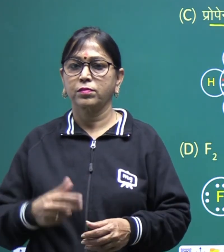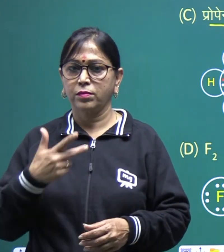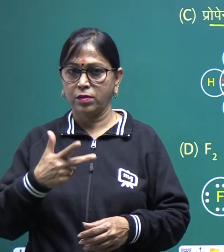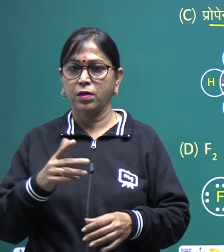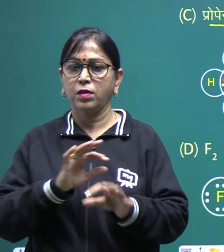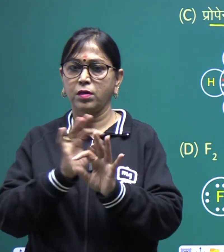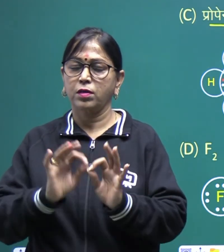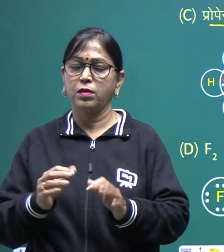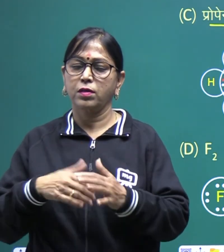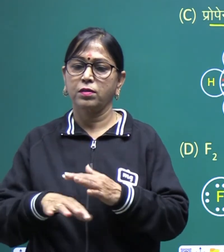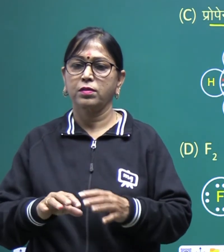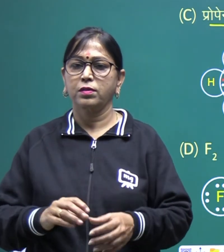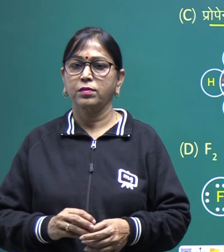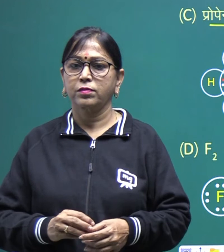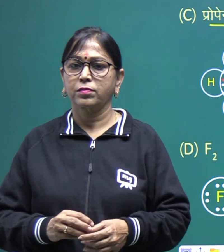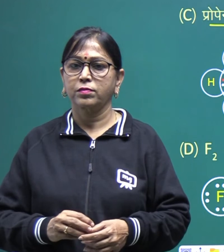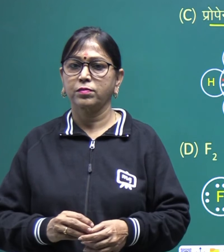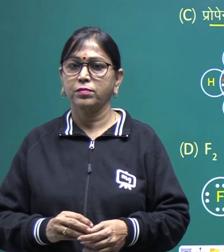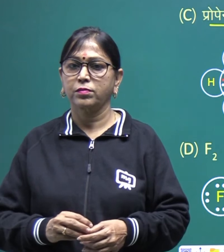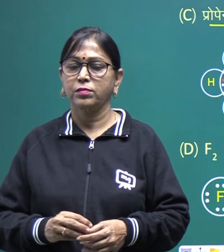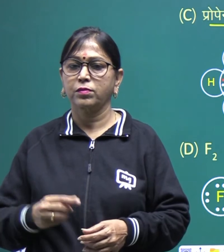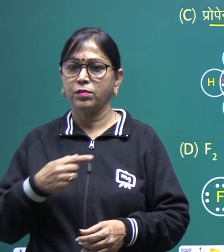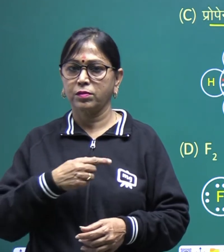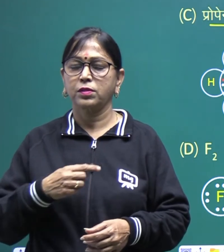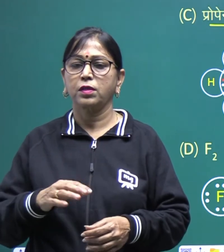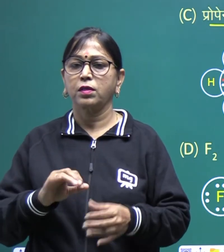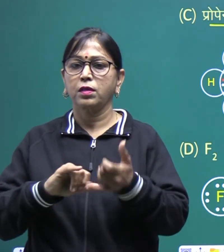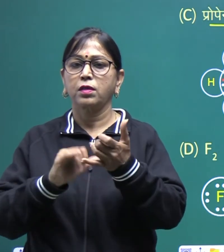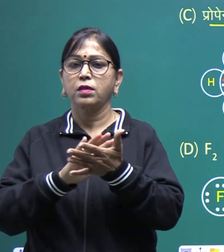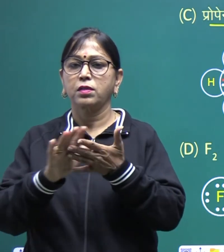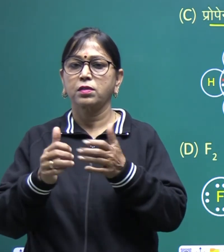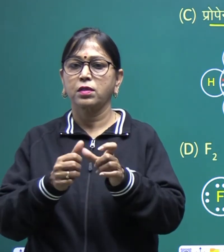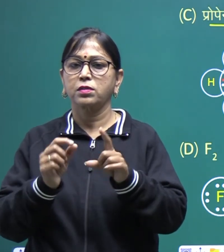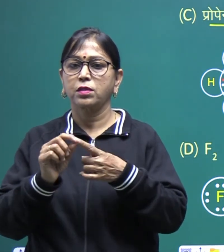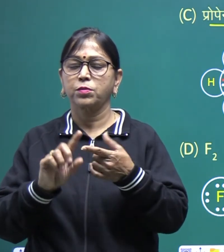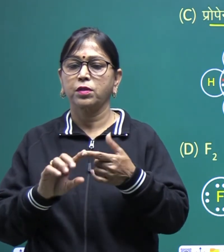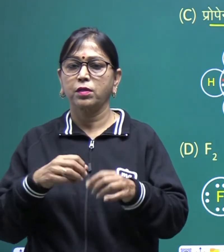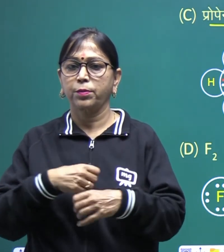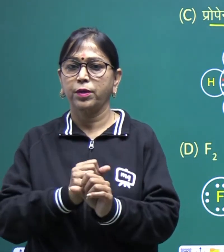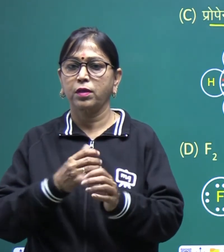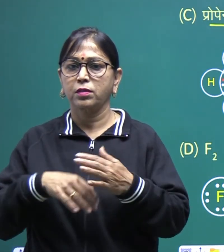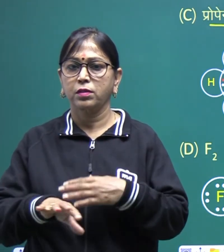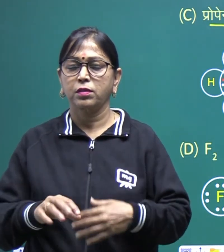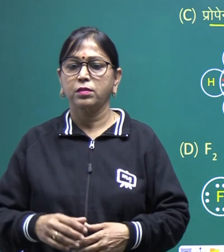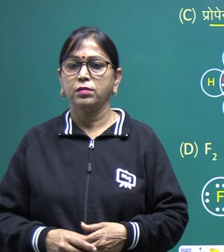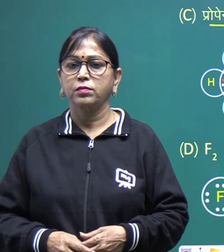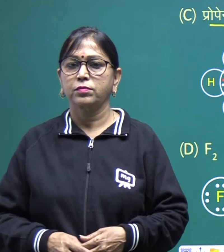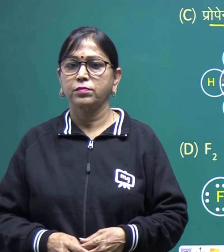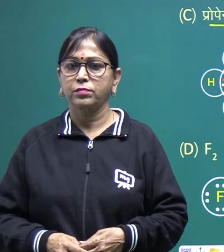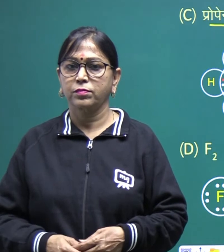करते हैं और इस प्रकार की संरचना बनाते हैं।